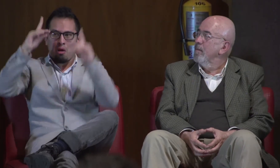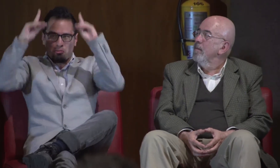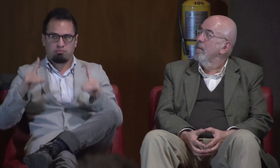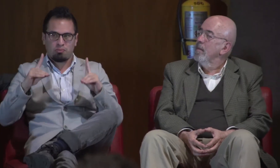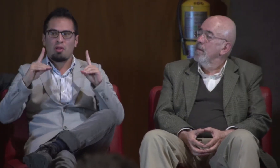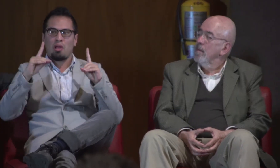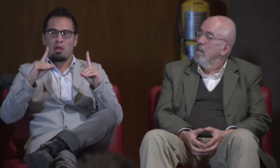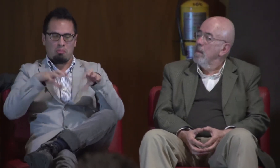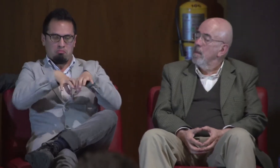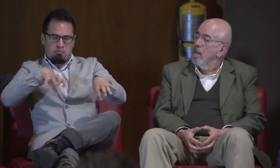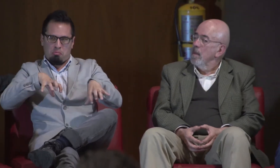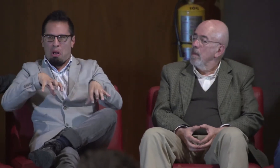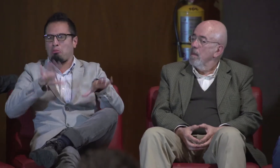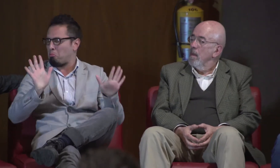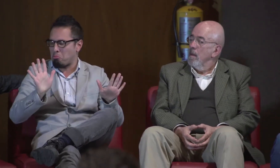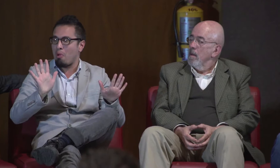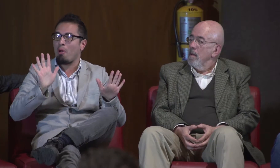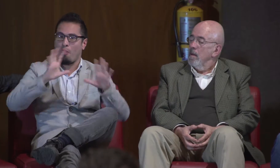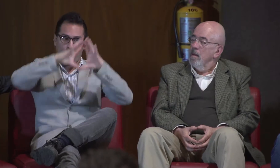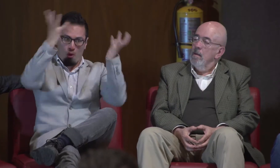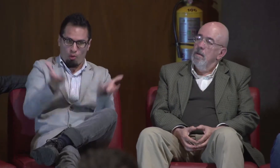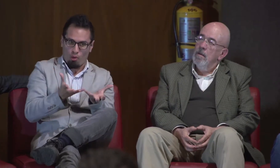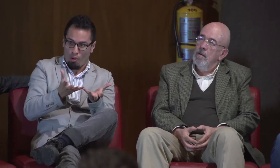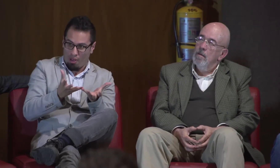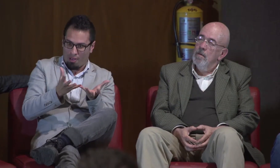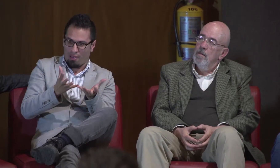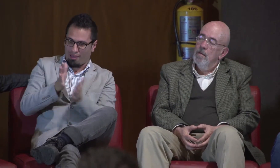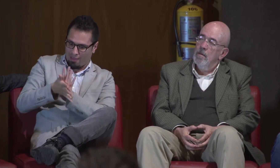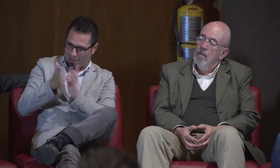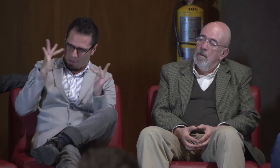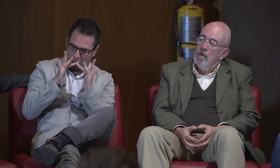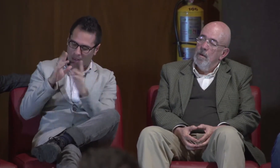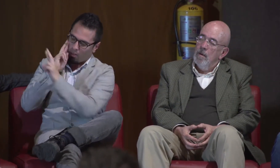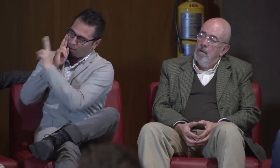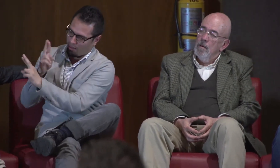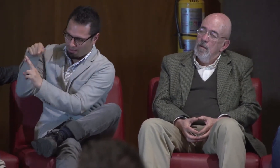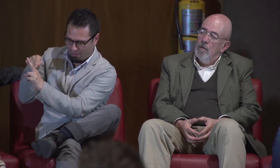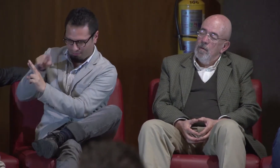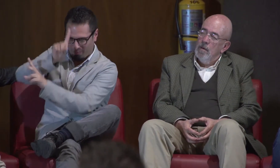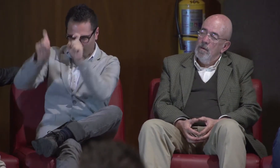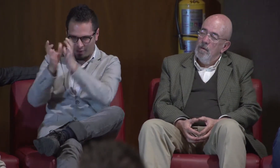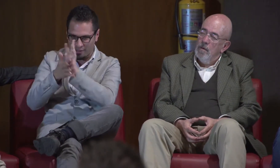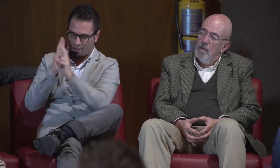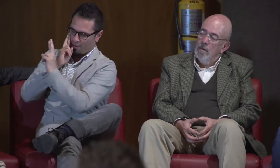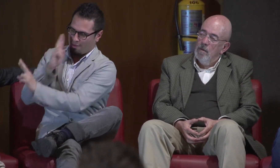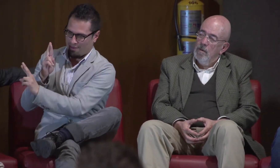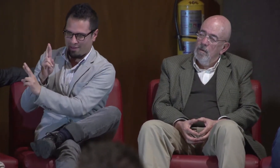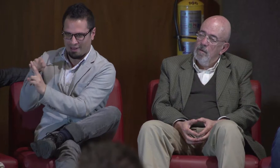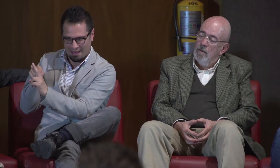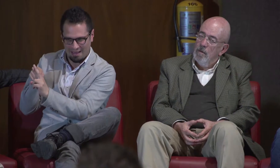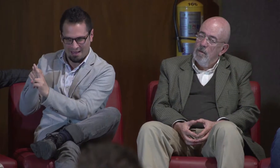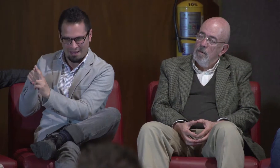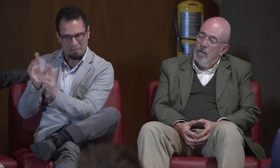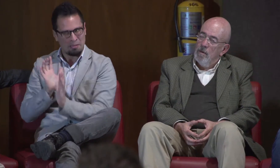específicamente de lo que está sucediendo con la situación de España y Cataluña, que ahorita están fraccionados y todo el mundo tal vez podría estar